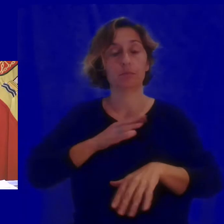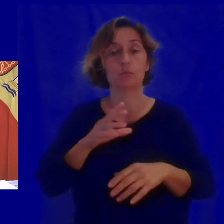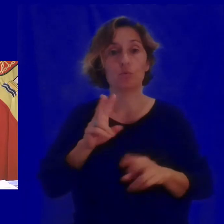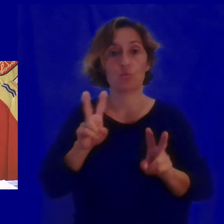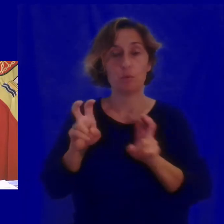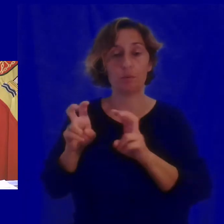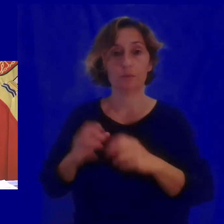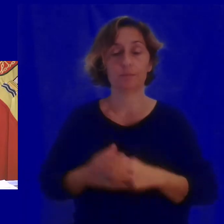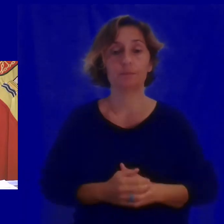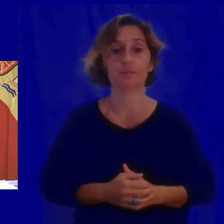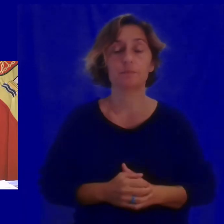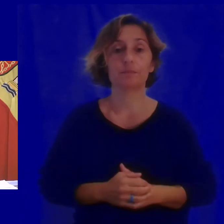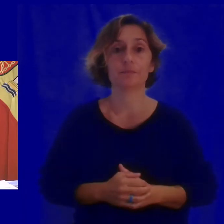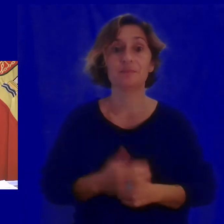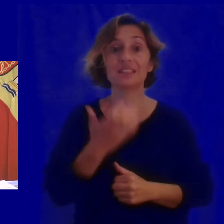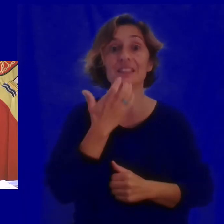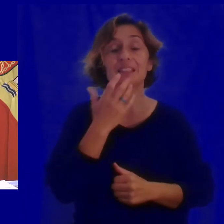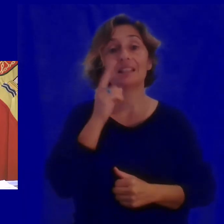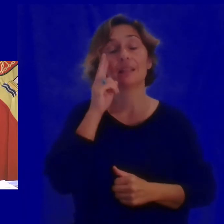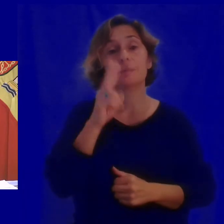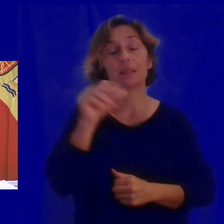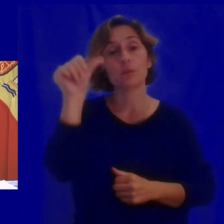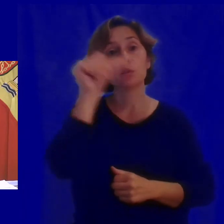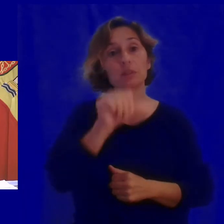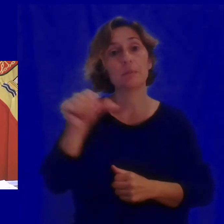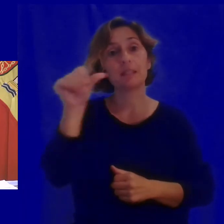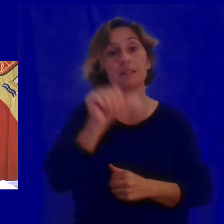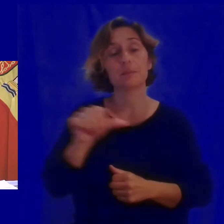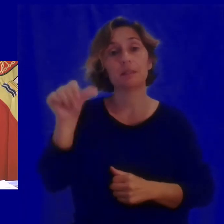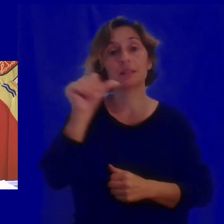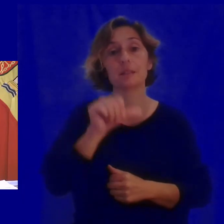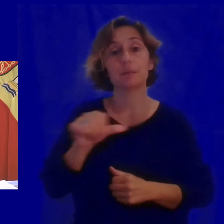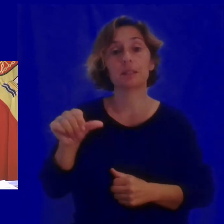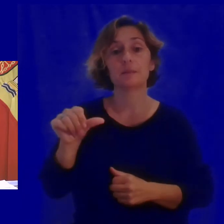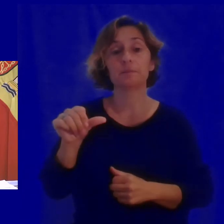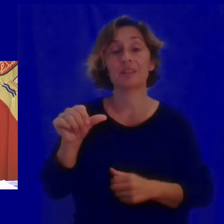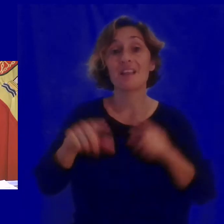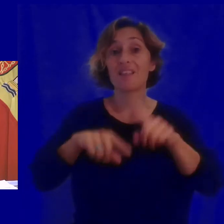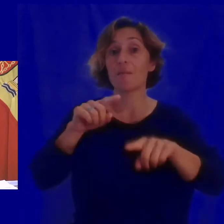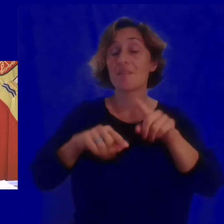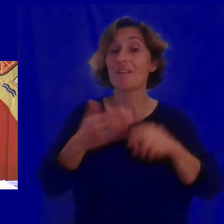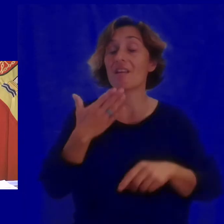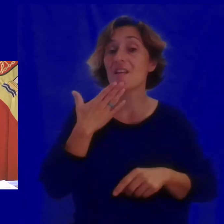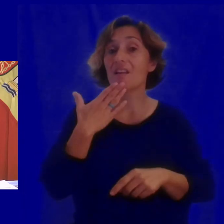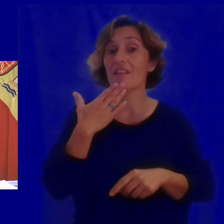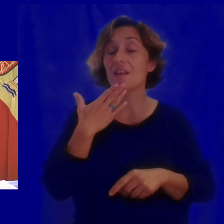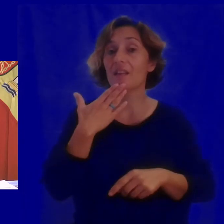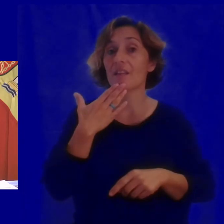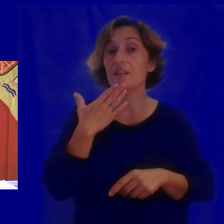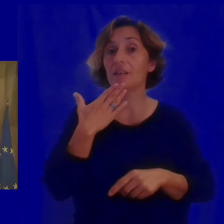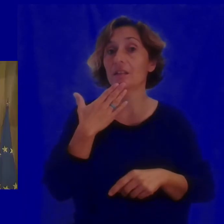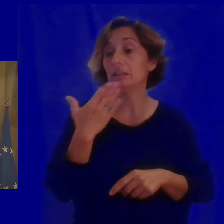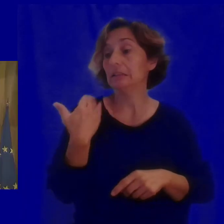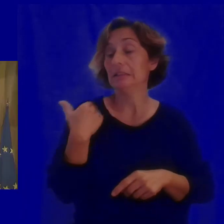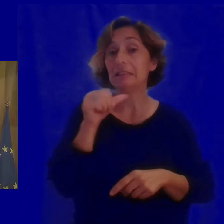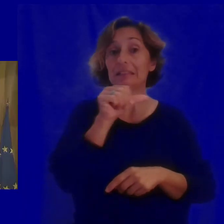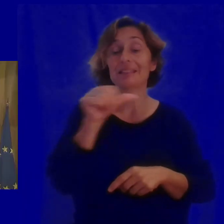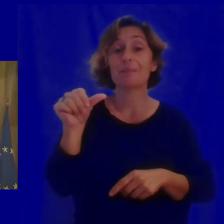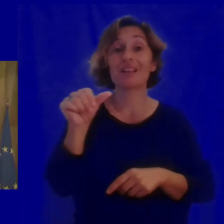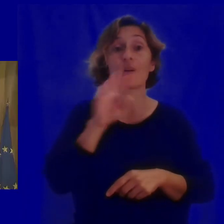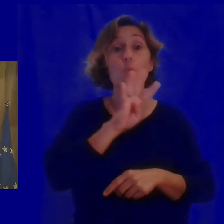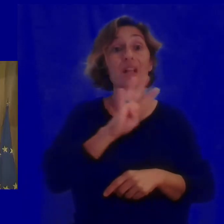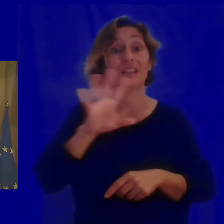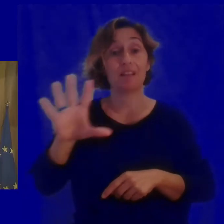Si miramos la incidencia semanal confirmada según edad, vemos también que en esta semana 45